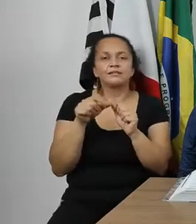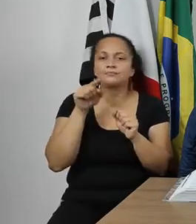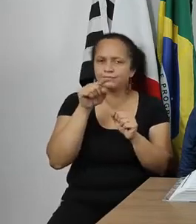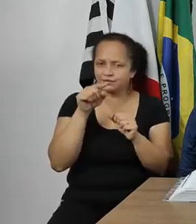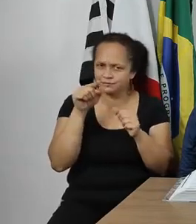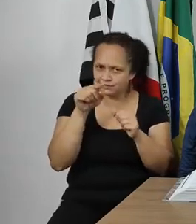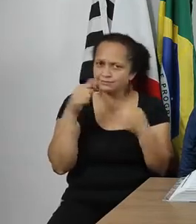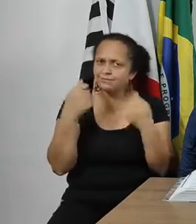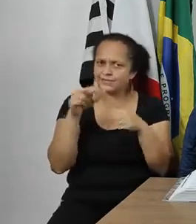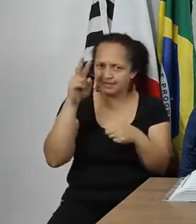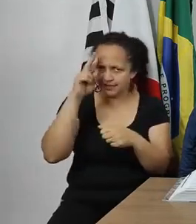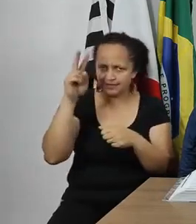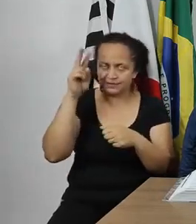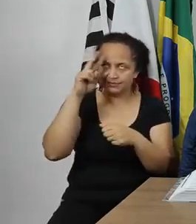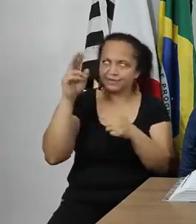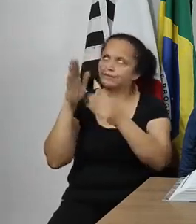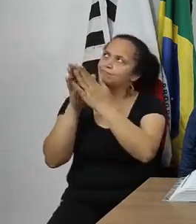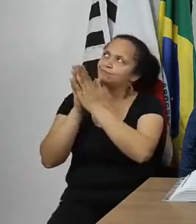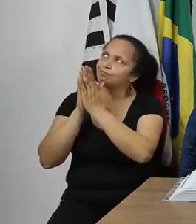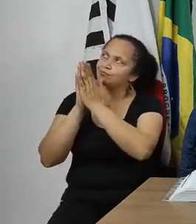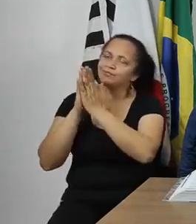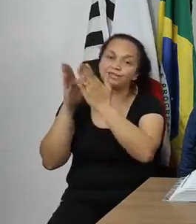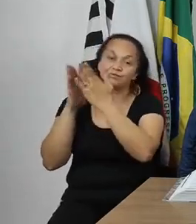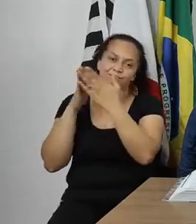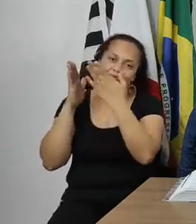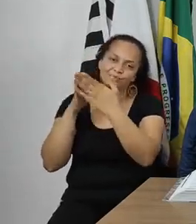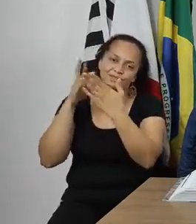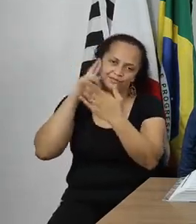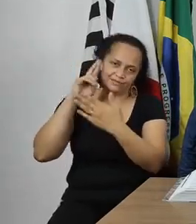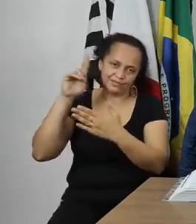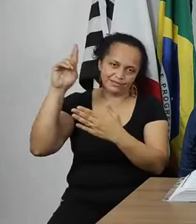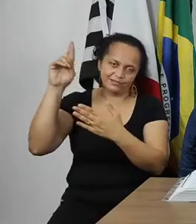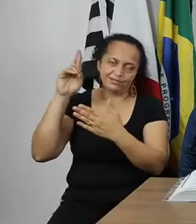é o impossível, aí ele entra.